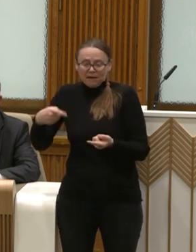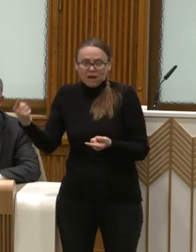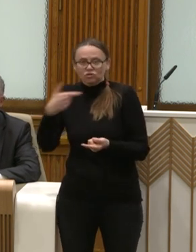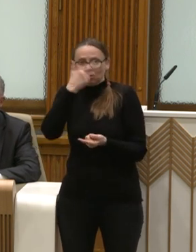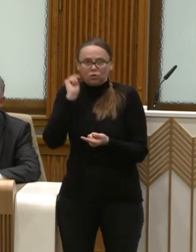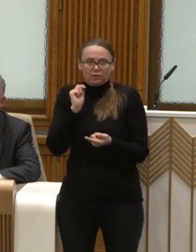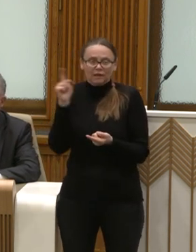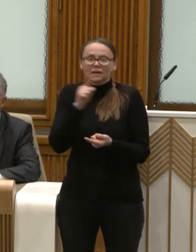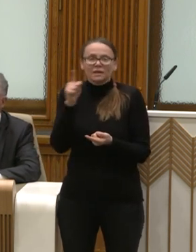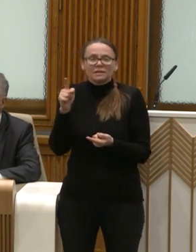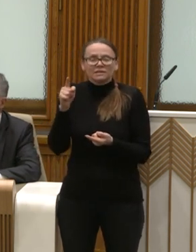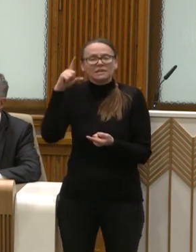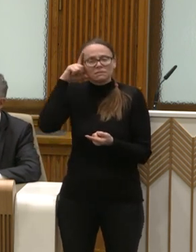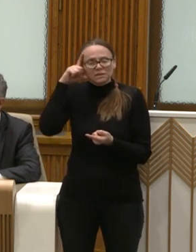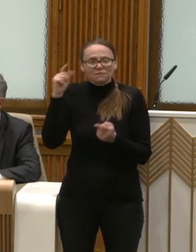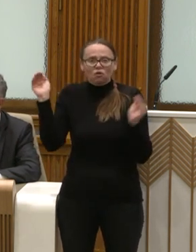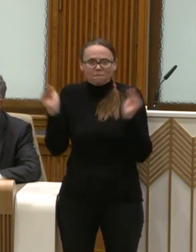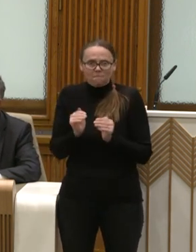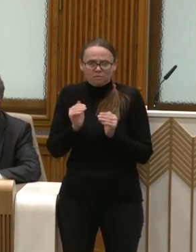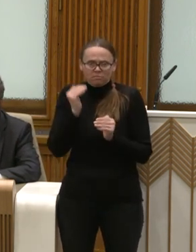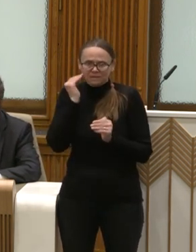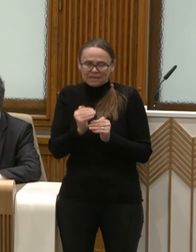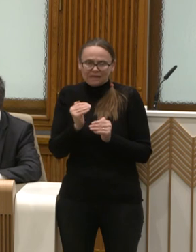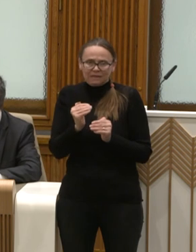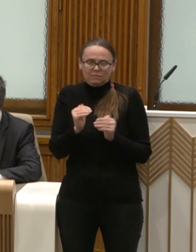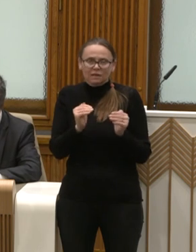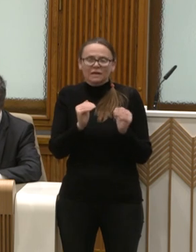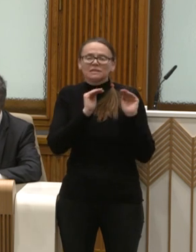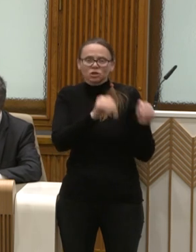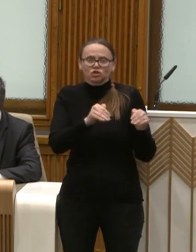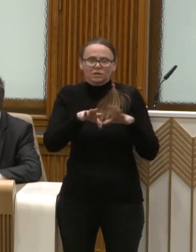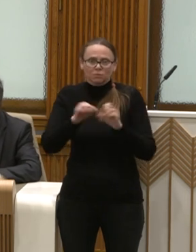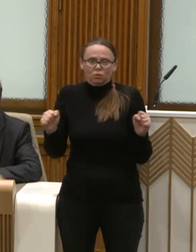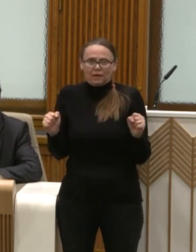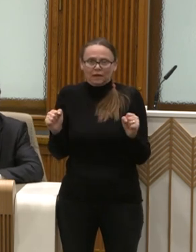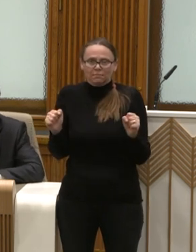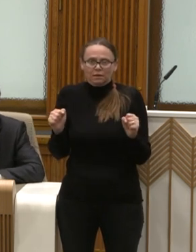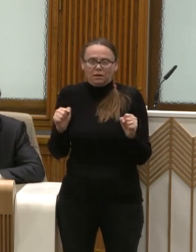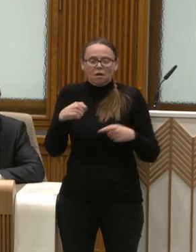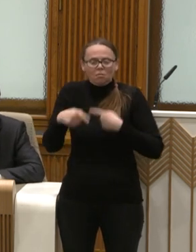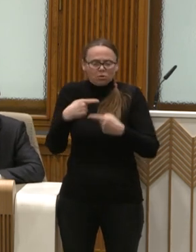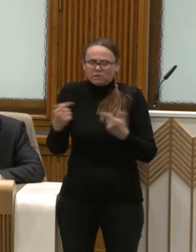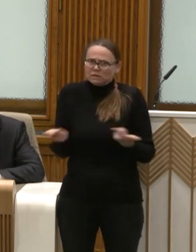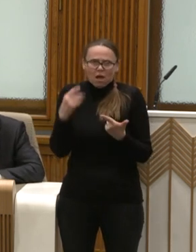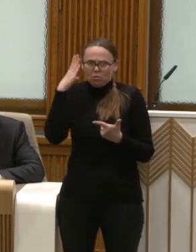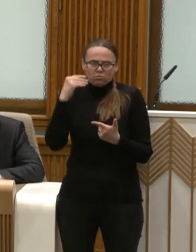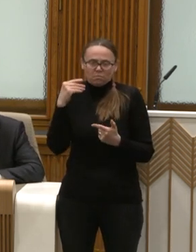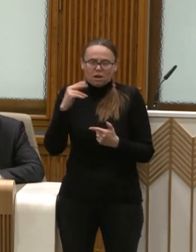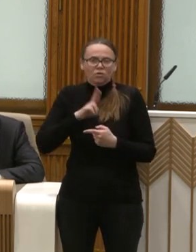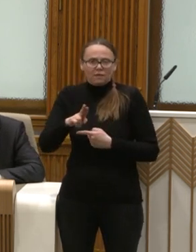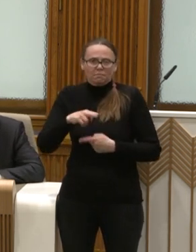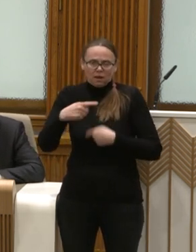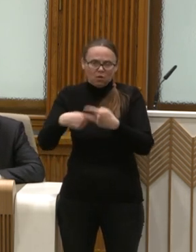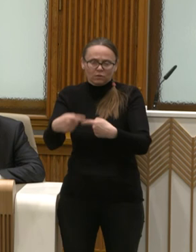z nekimi bistveno manj striktnimi zaščitnimi ukrepi proces lahko naprej odvija. Ne. Je pa